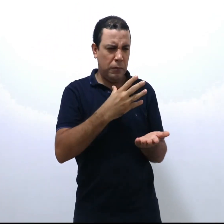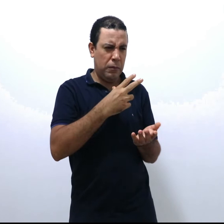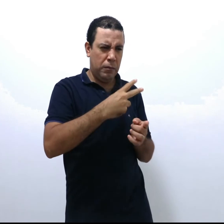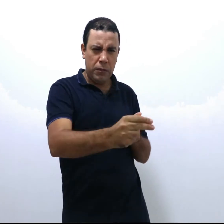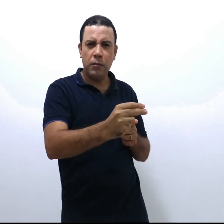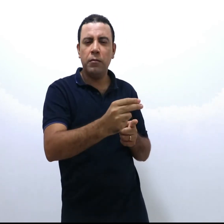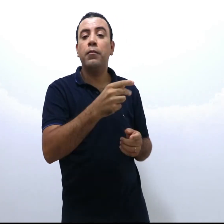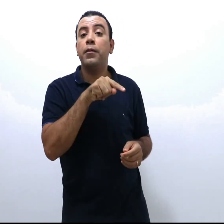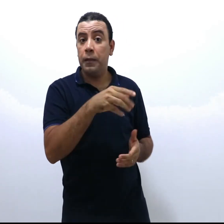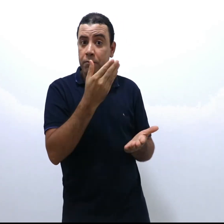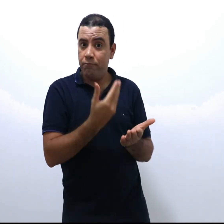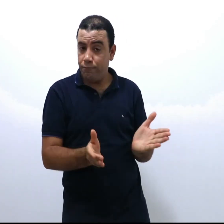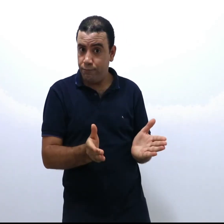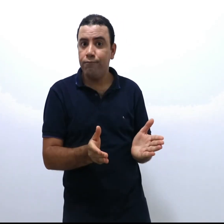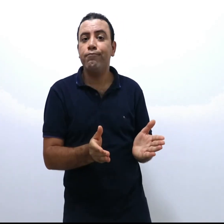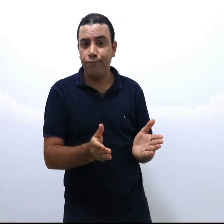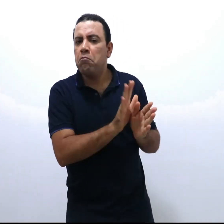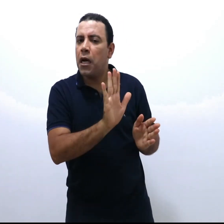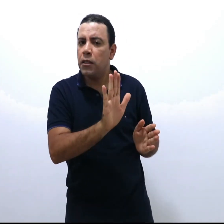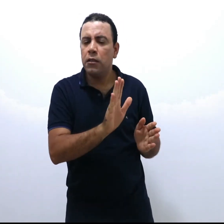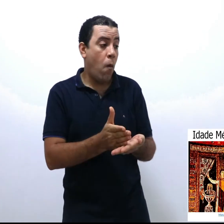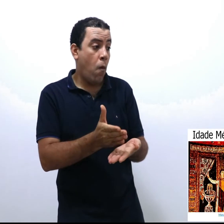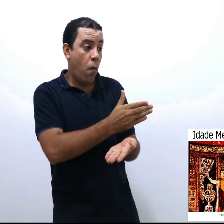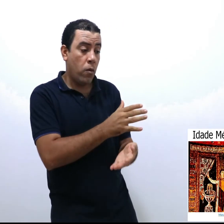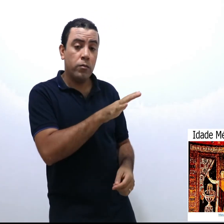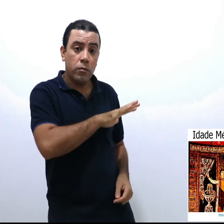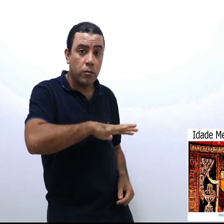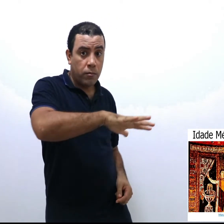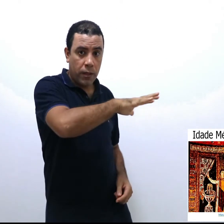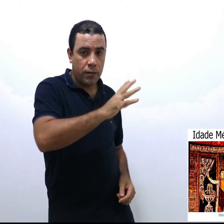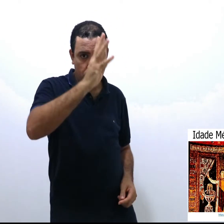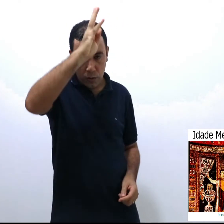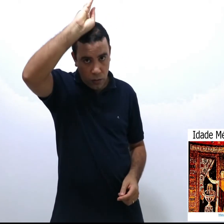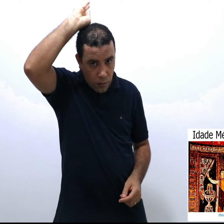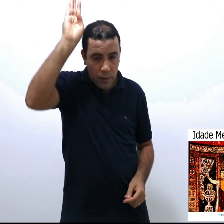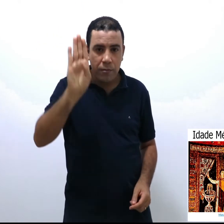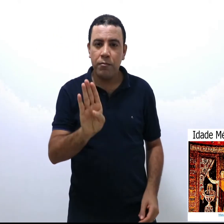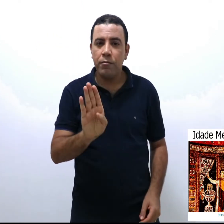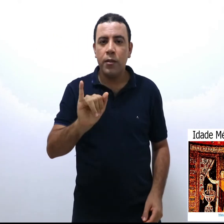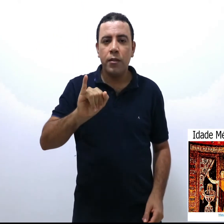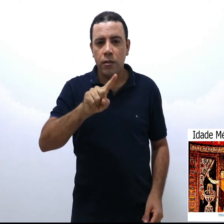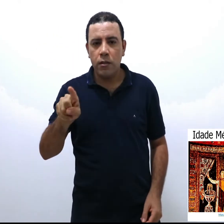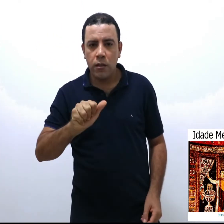pelos alemães. Contudo, a parte do Império Romano chamada de Bizantino ainda